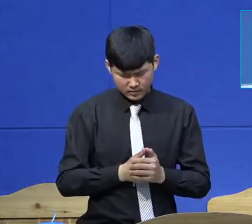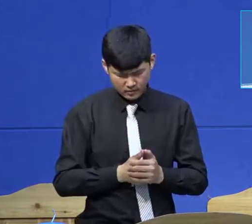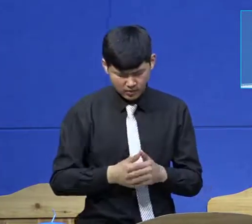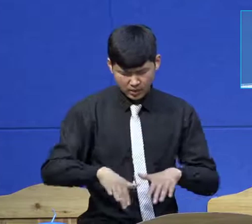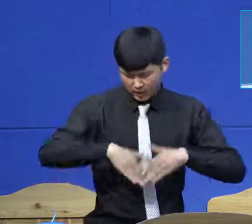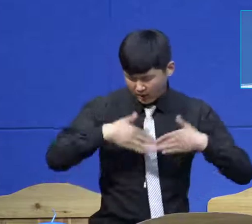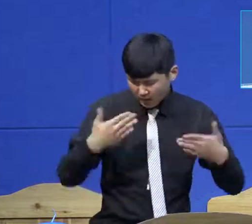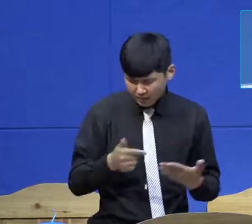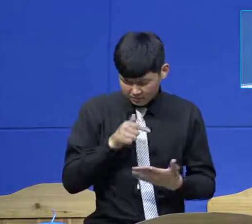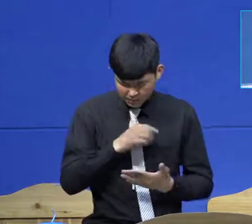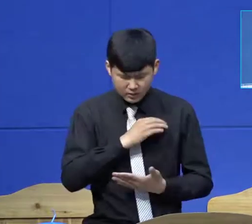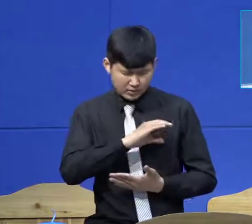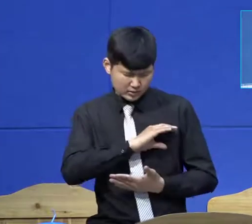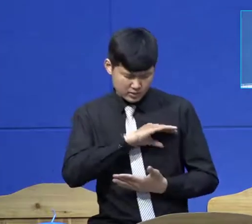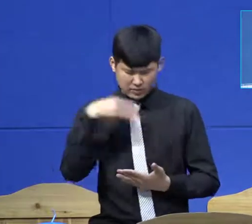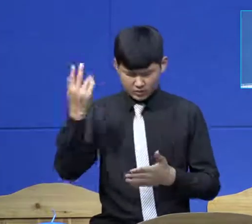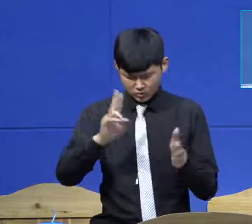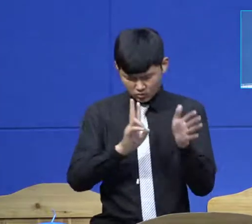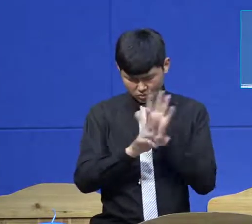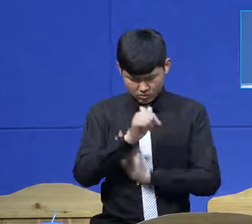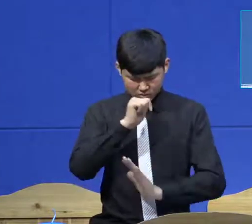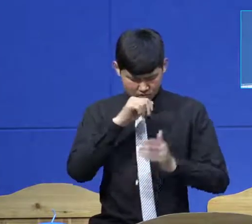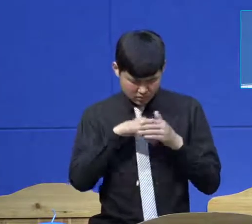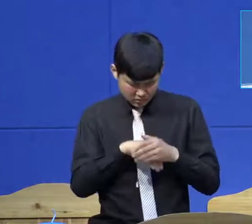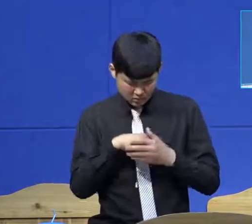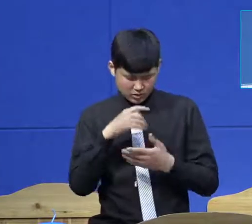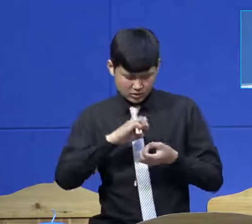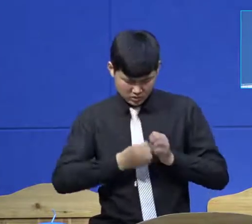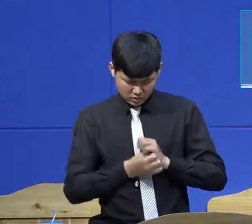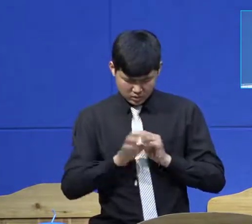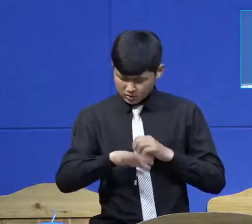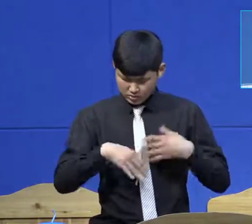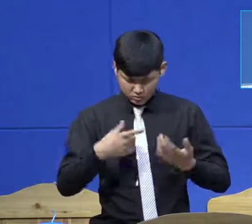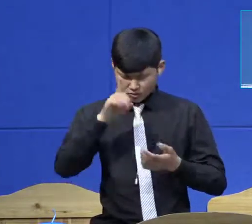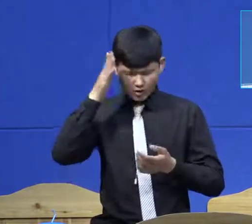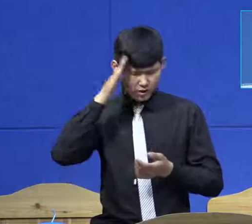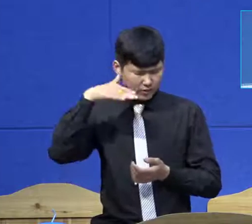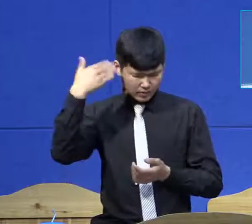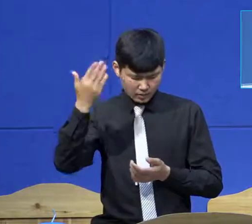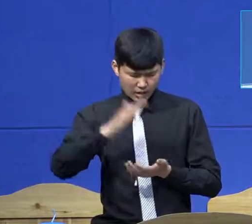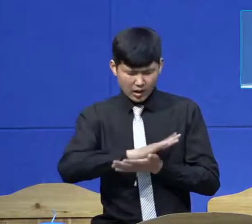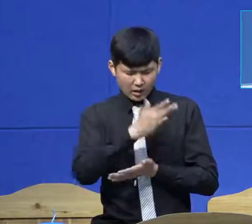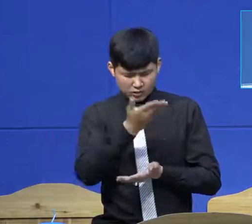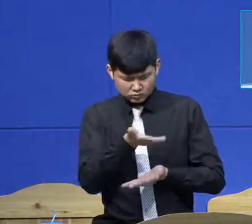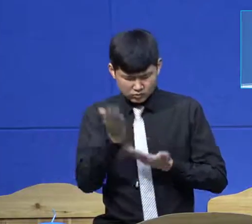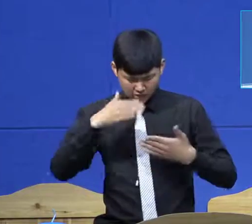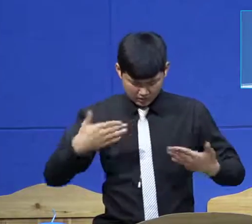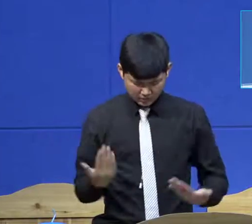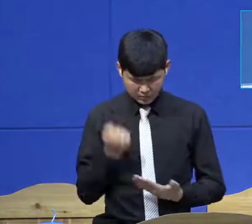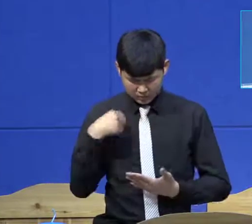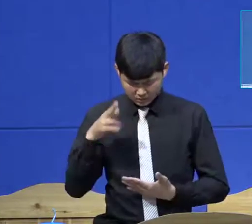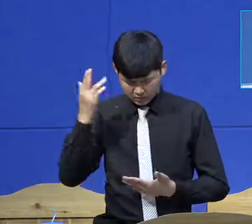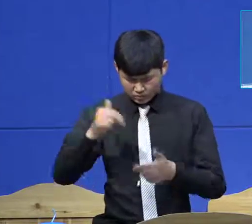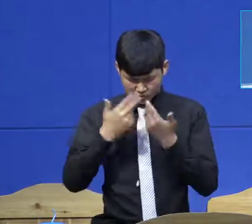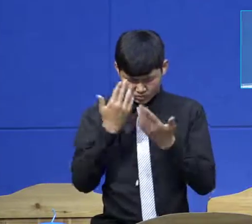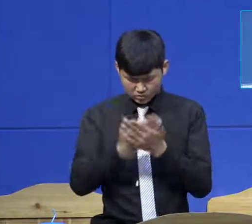амьдрал болоод сэтгэлдээ таны үгийг баримталж хэрэгжүүлэн тэгснэр бурхан аав танд нэг алдаршуулан амьдарч чадхаар та